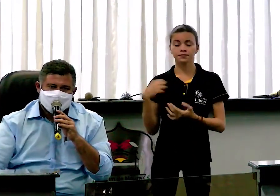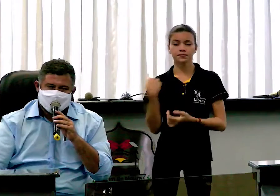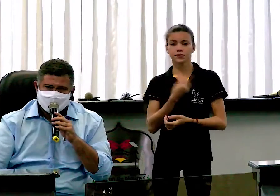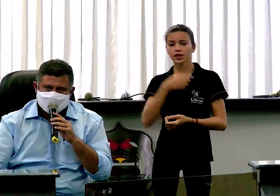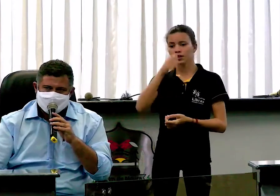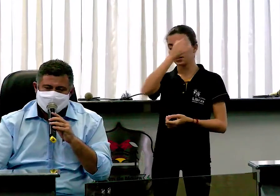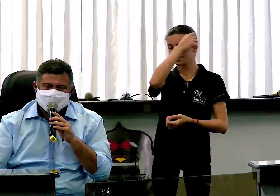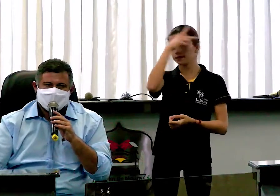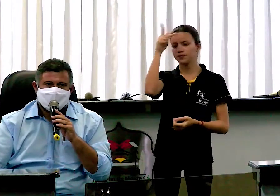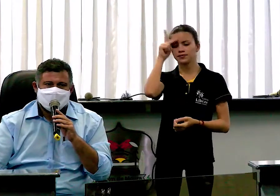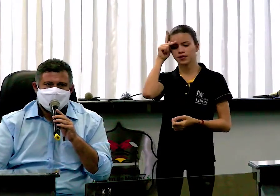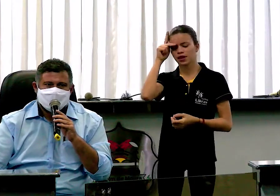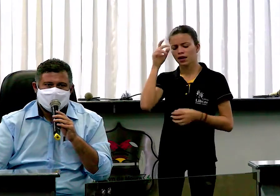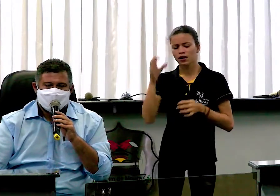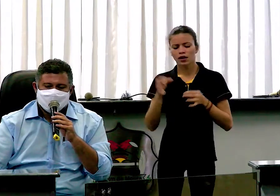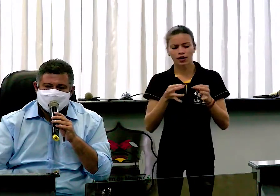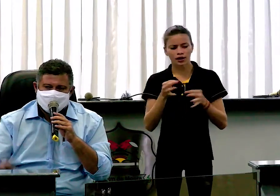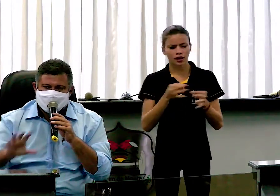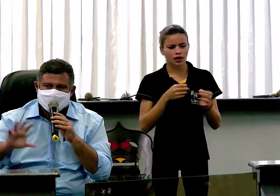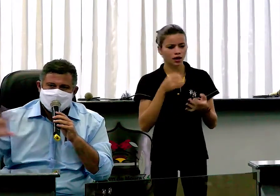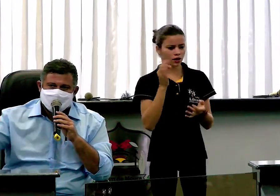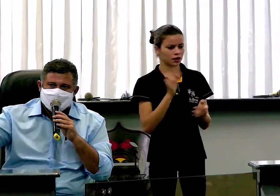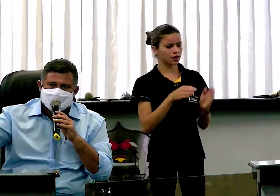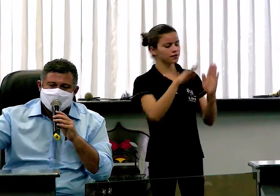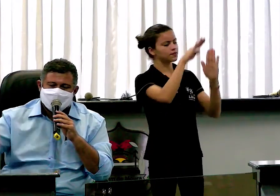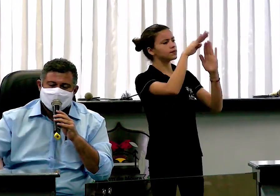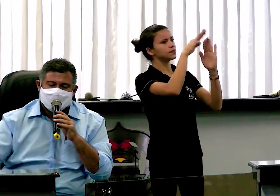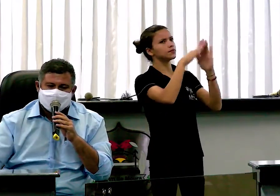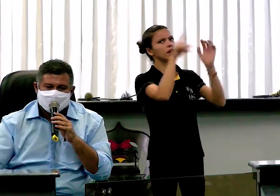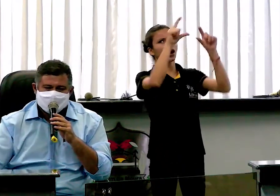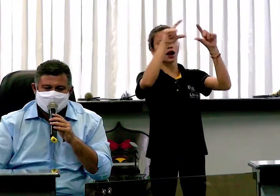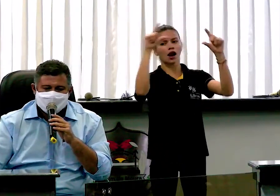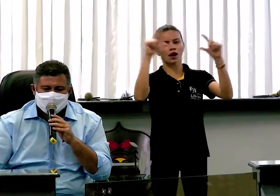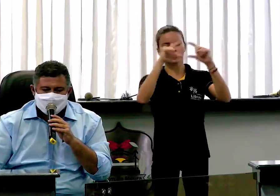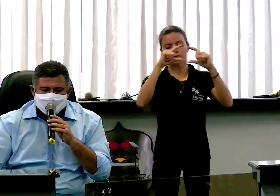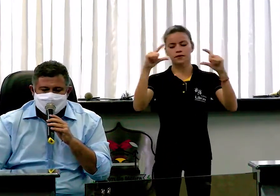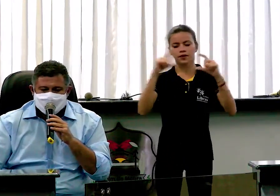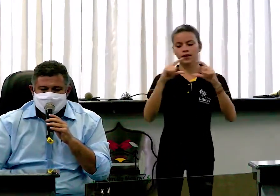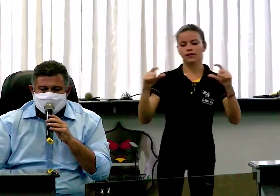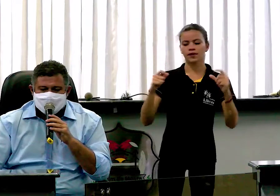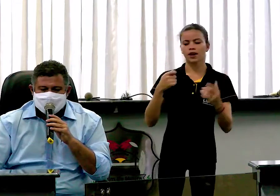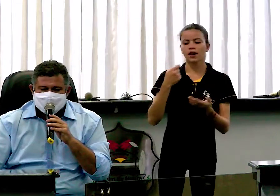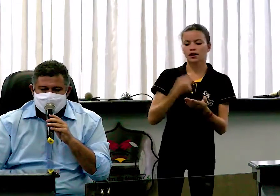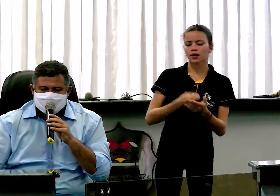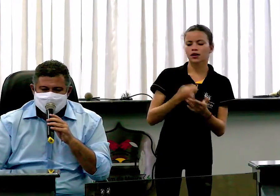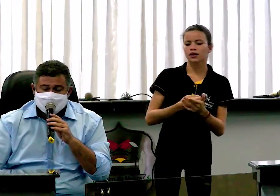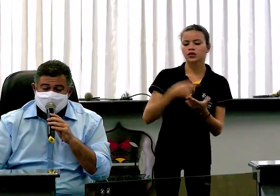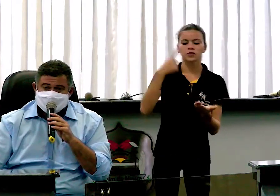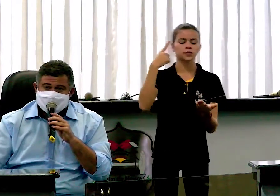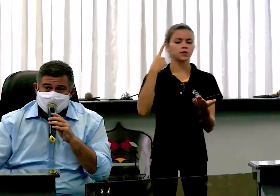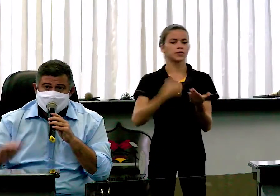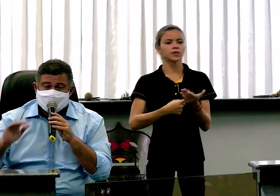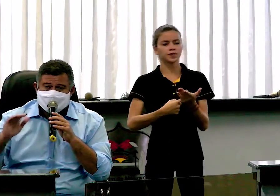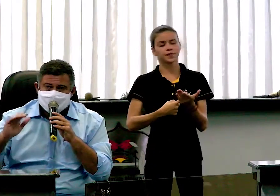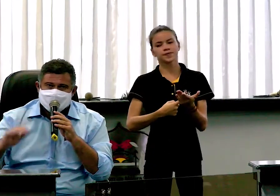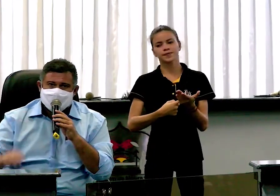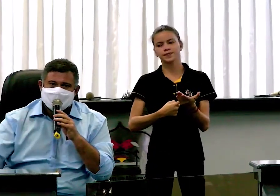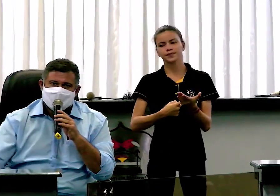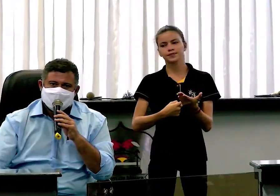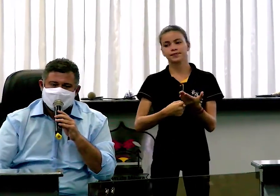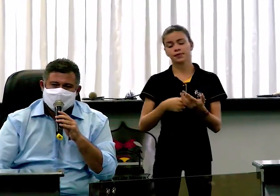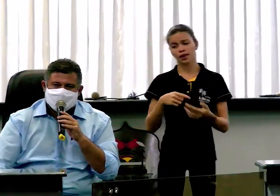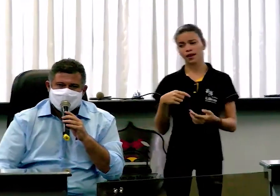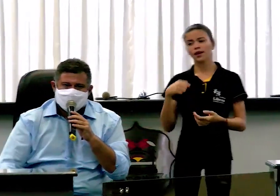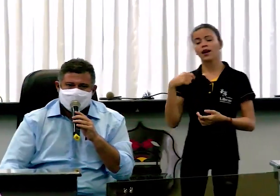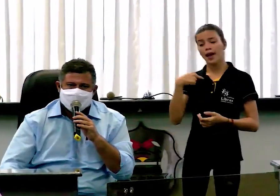com esse orçamento que foi retornado mas com relação a isso eu tenho muita